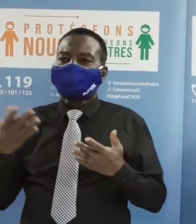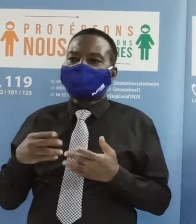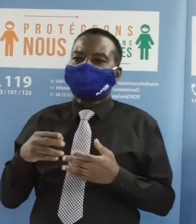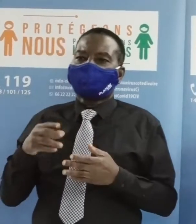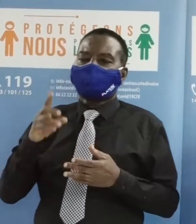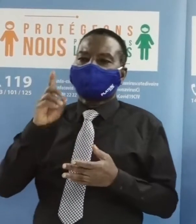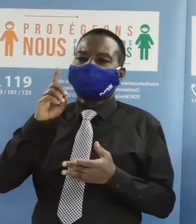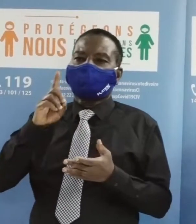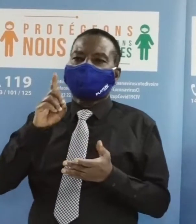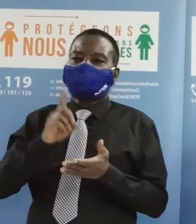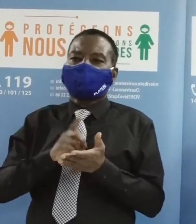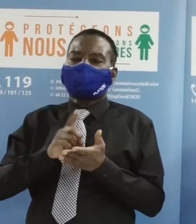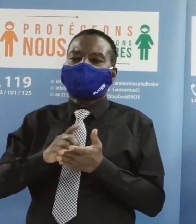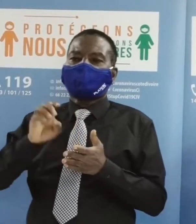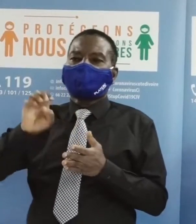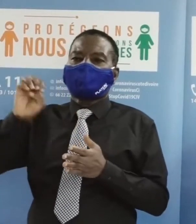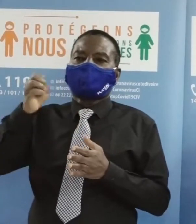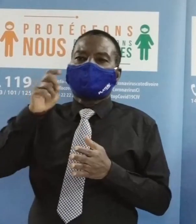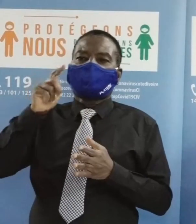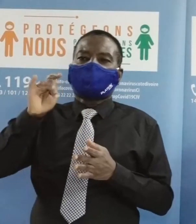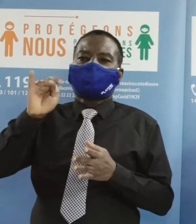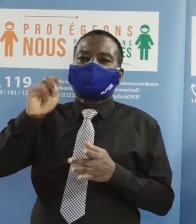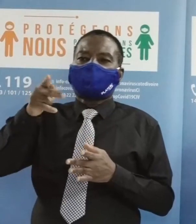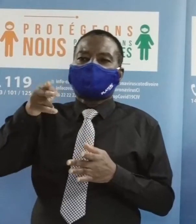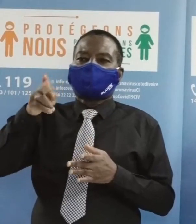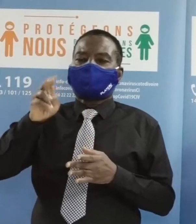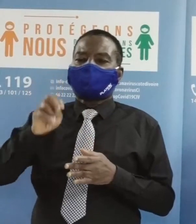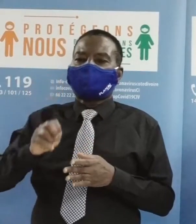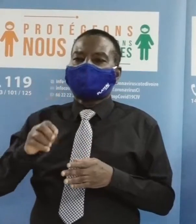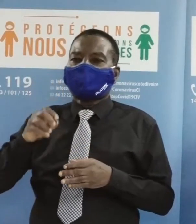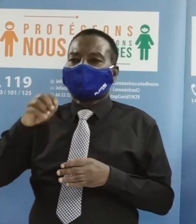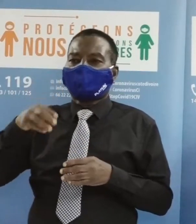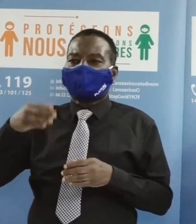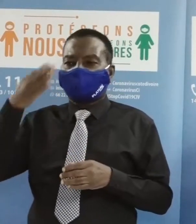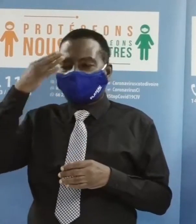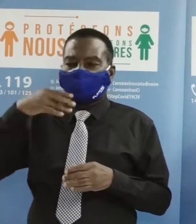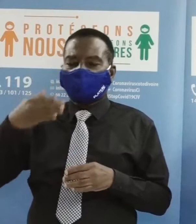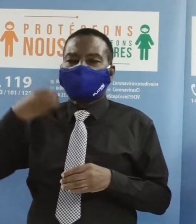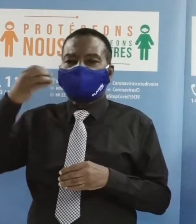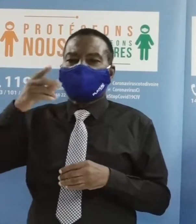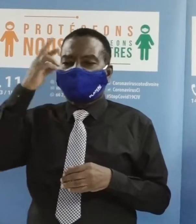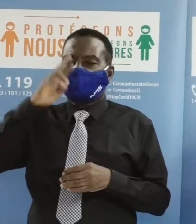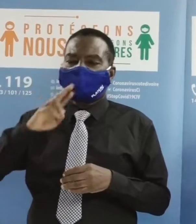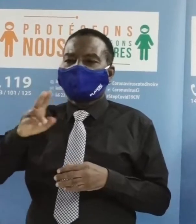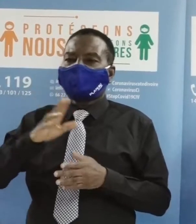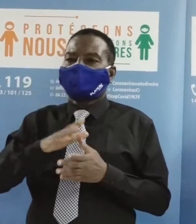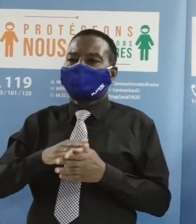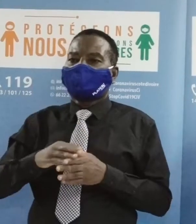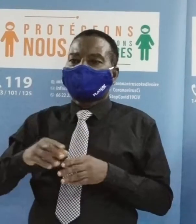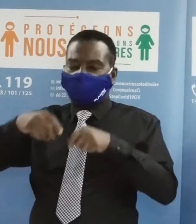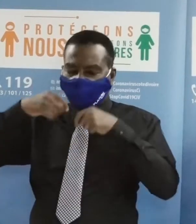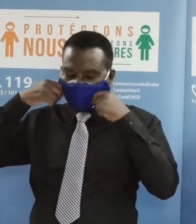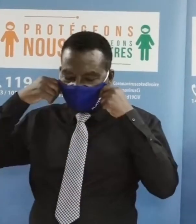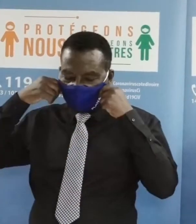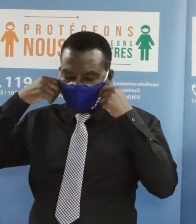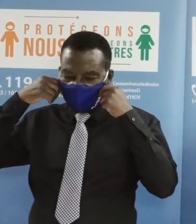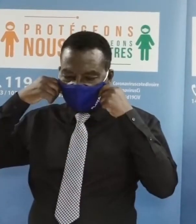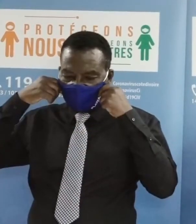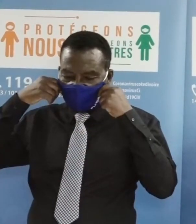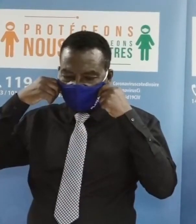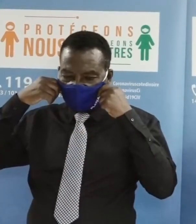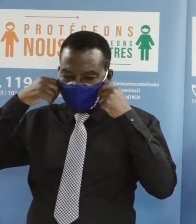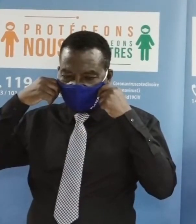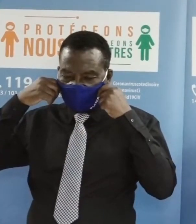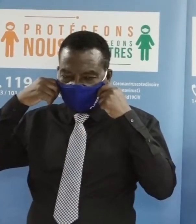docteur edith erre fois ci sera donné réponse à cela le port du masque pendant le pot du